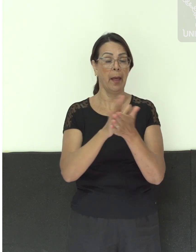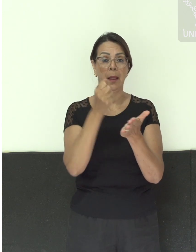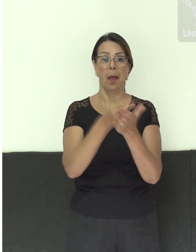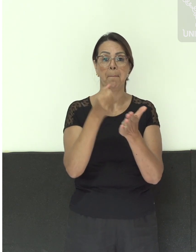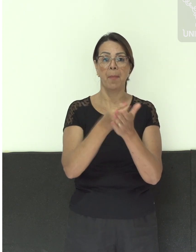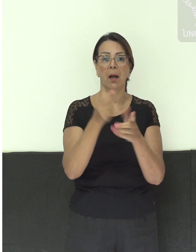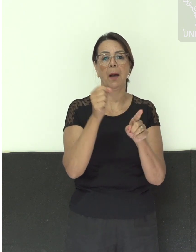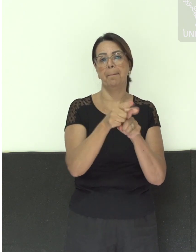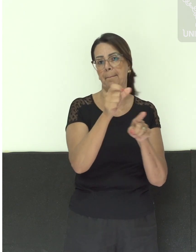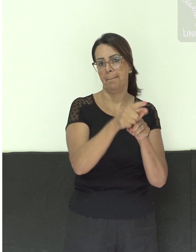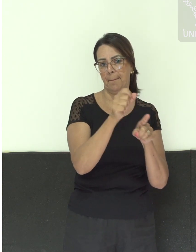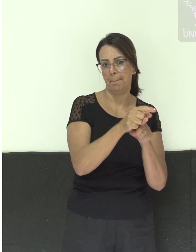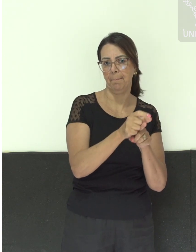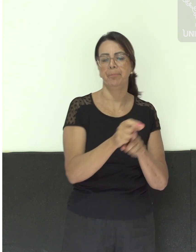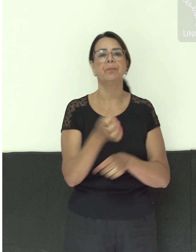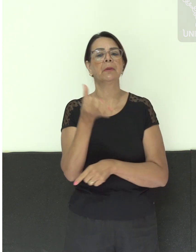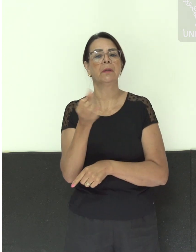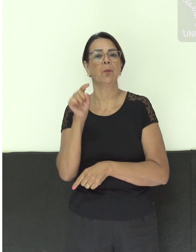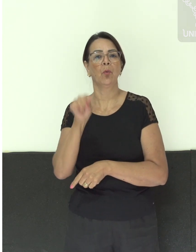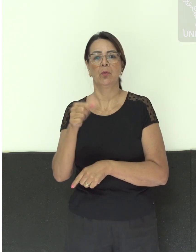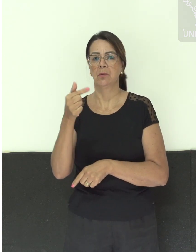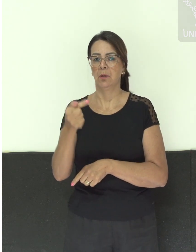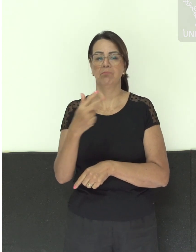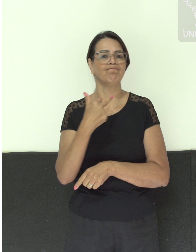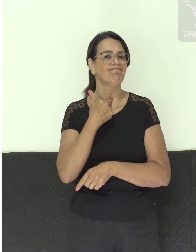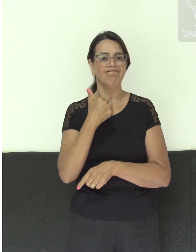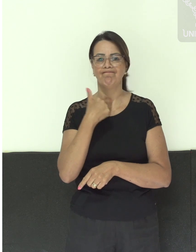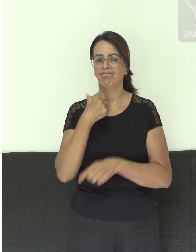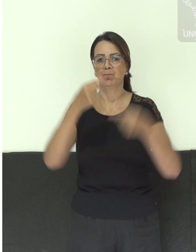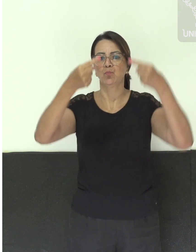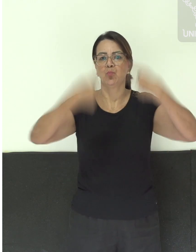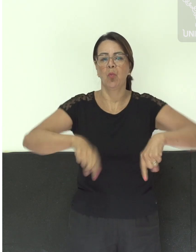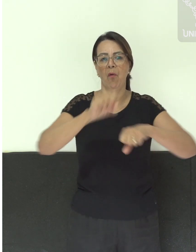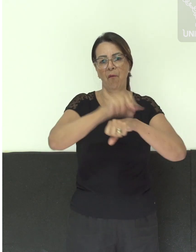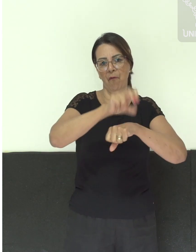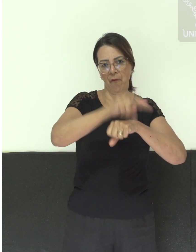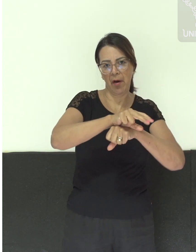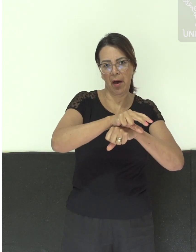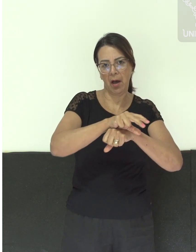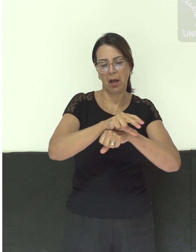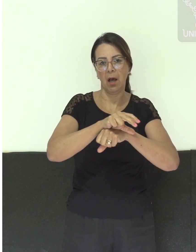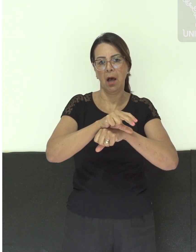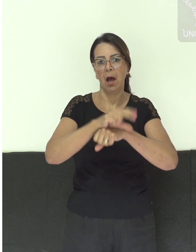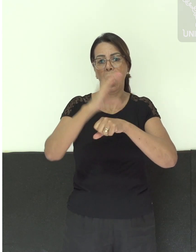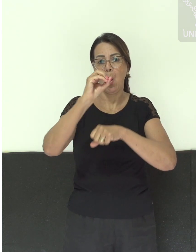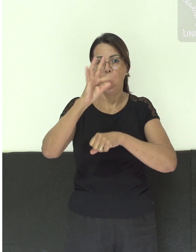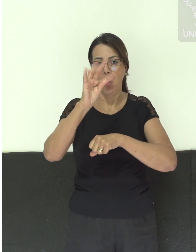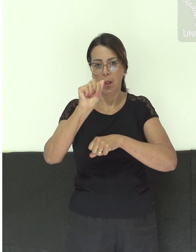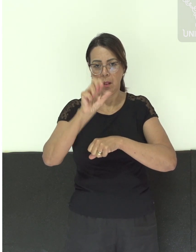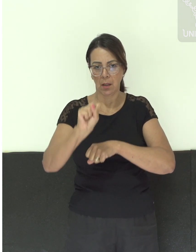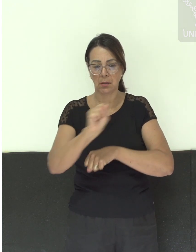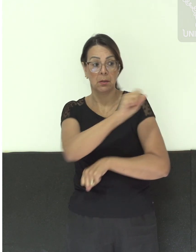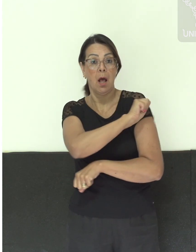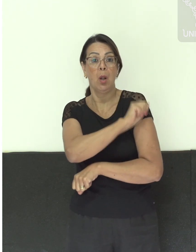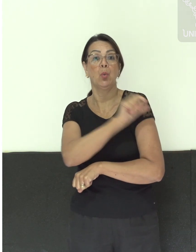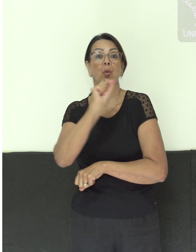mensalidade. 6.7. Não poderão concorrer às vagas reservadas a cotas os estudantes que